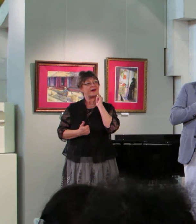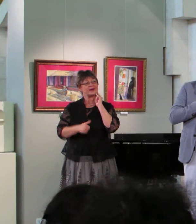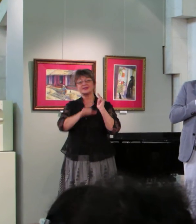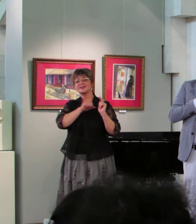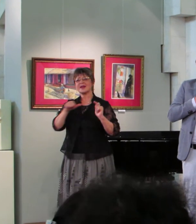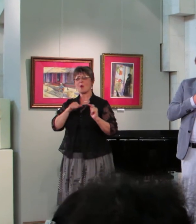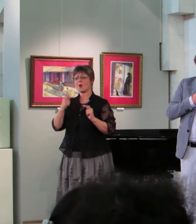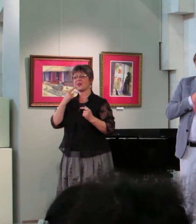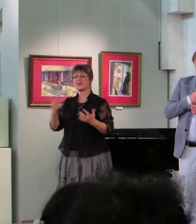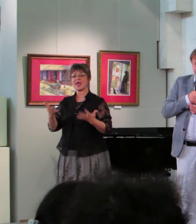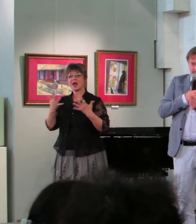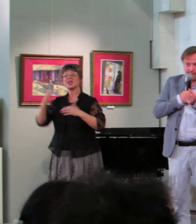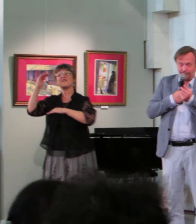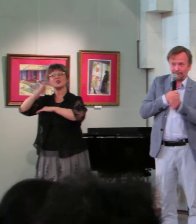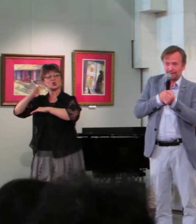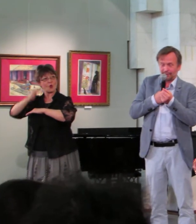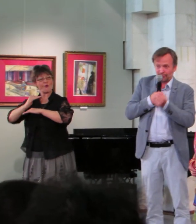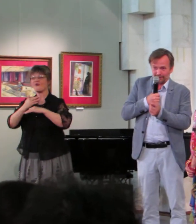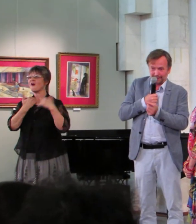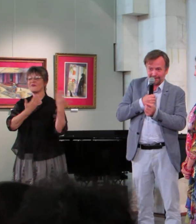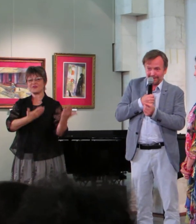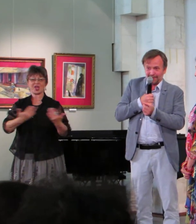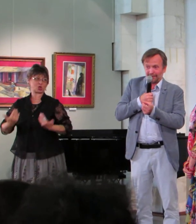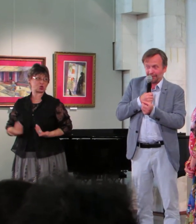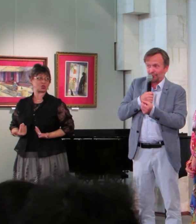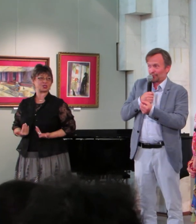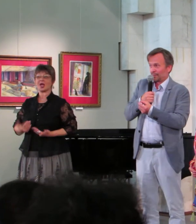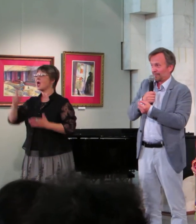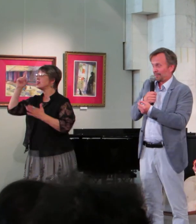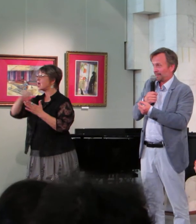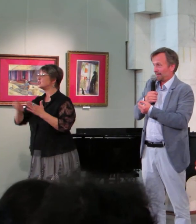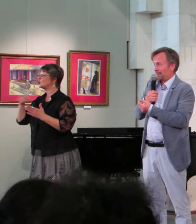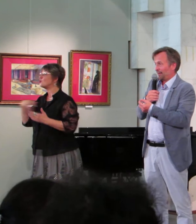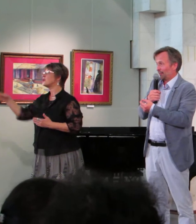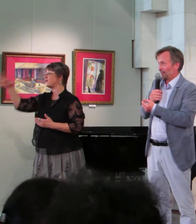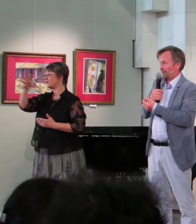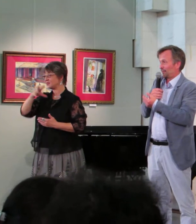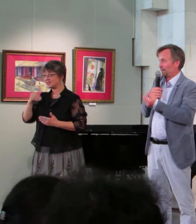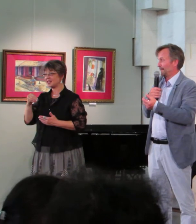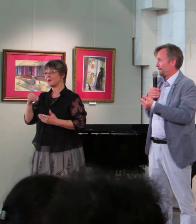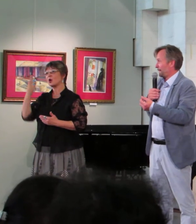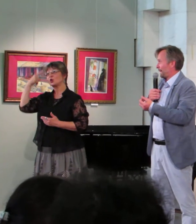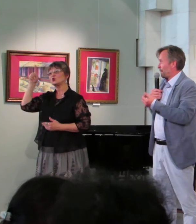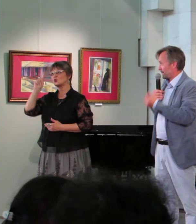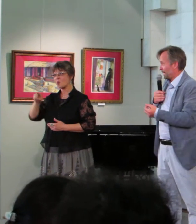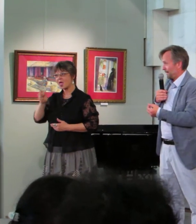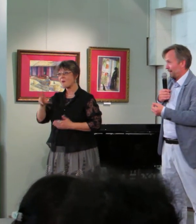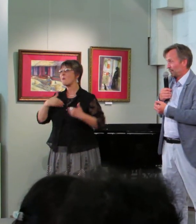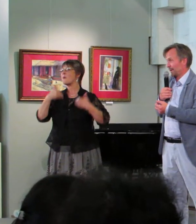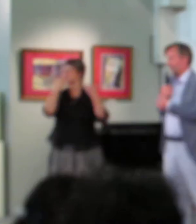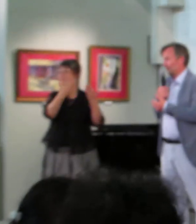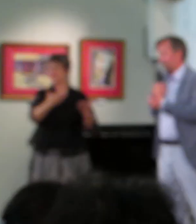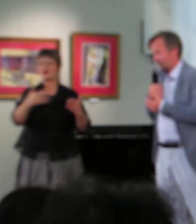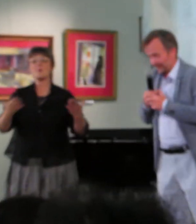ярких вечеров в твоей жизни. Надеюсь, что мы все ее сумеем